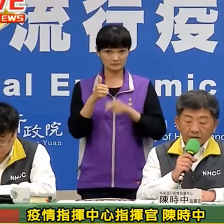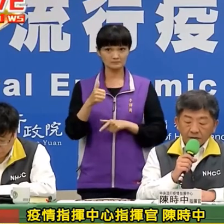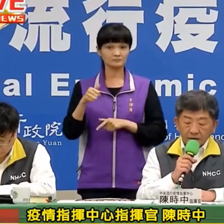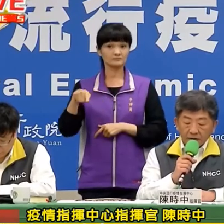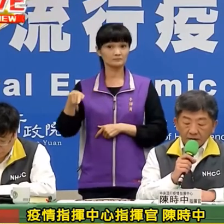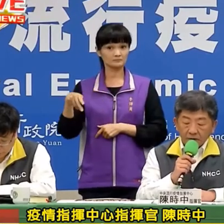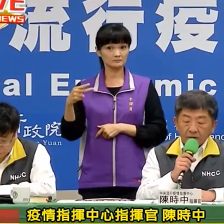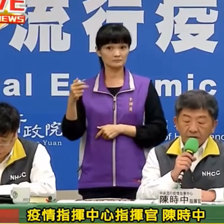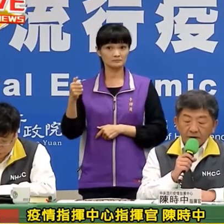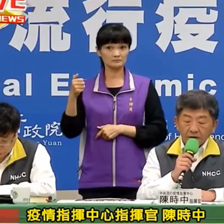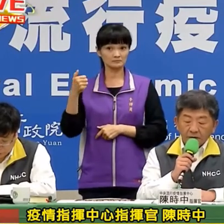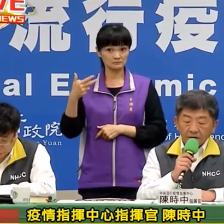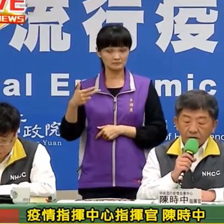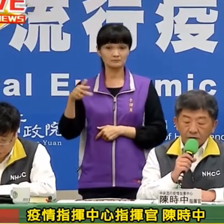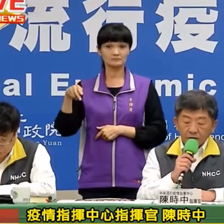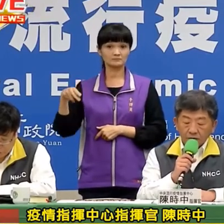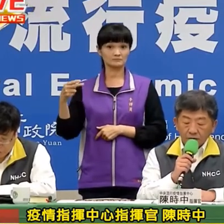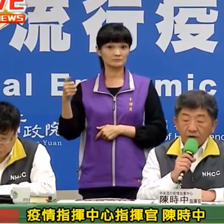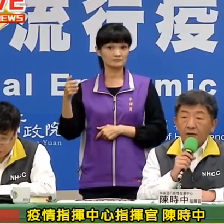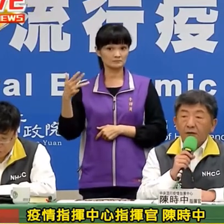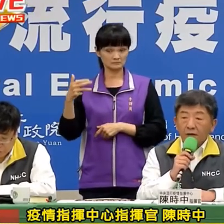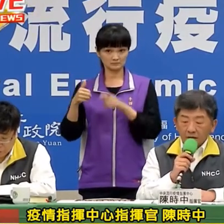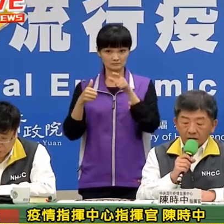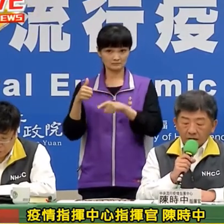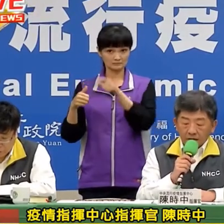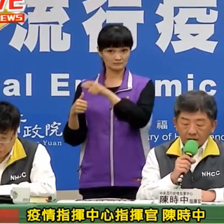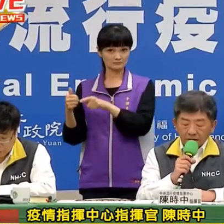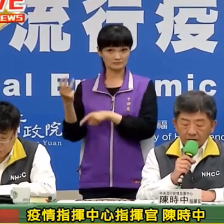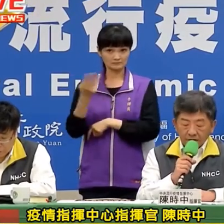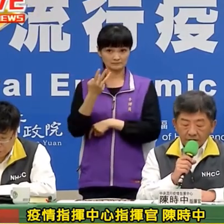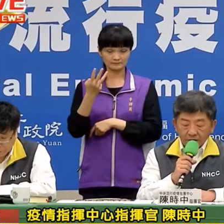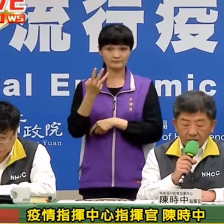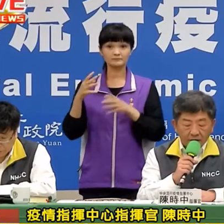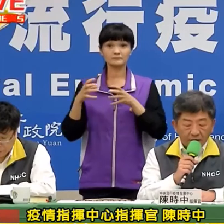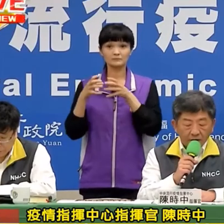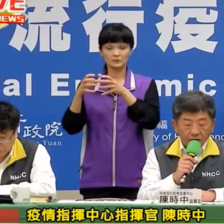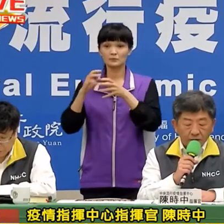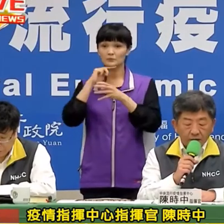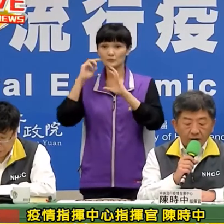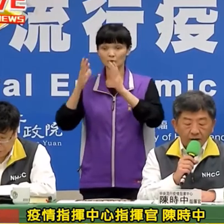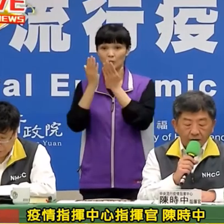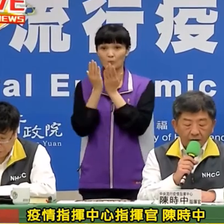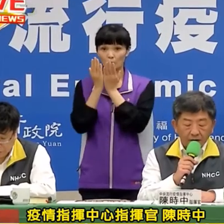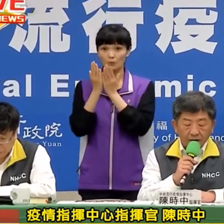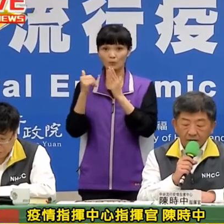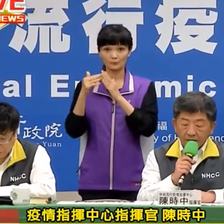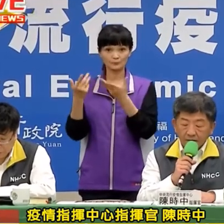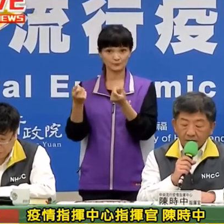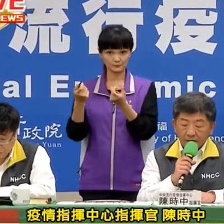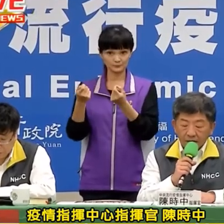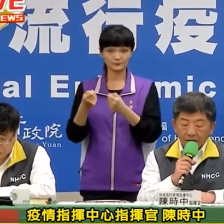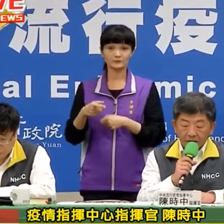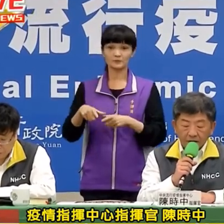257258就读在英国的同一所学校，那返国前与